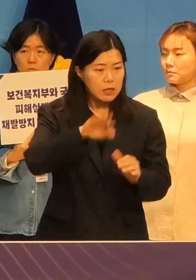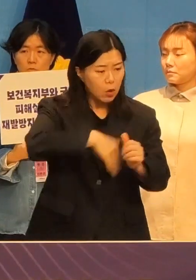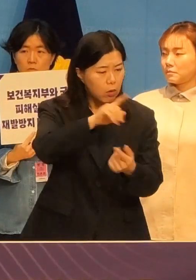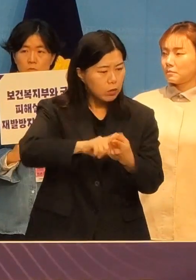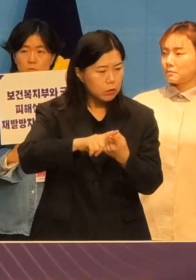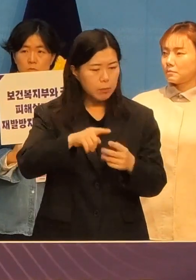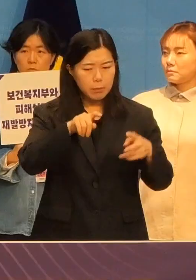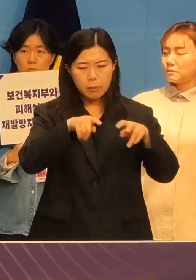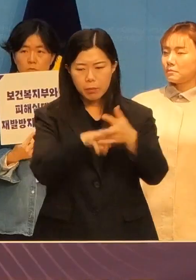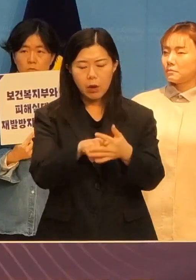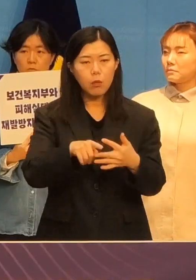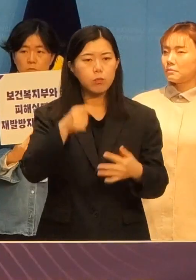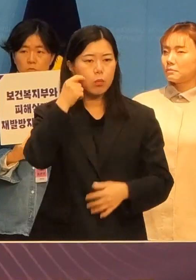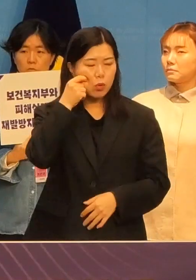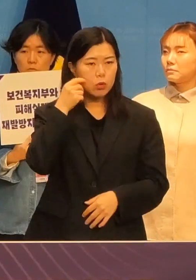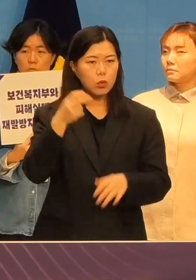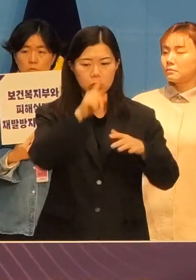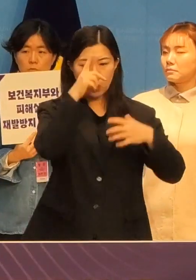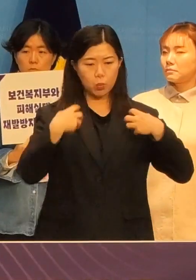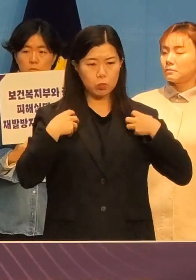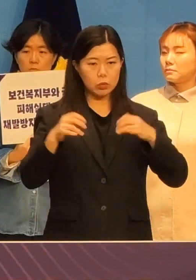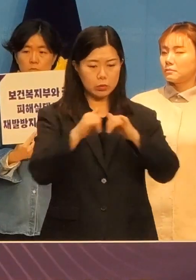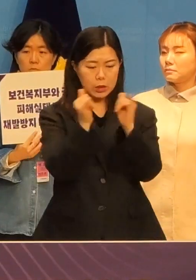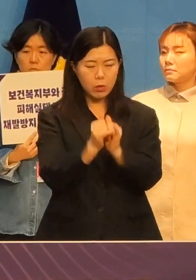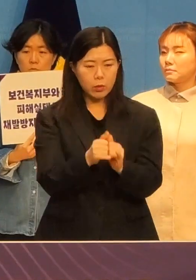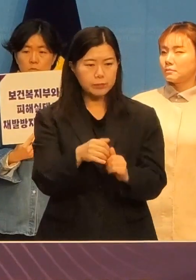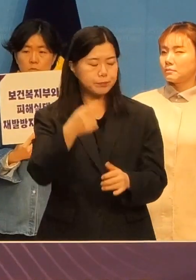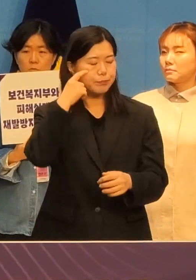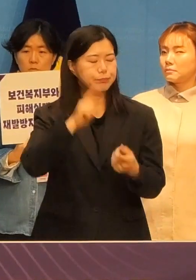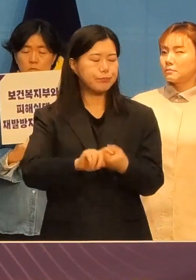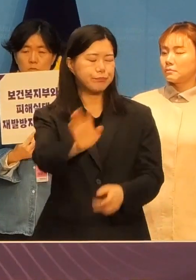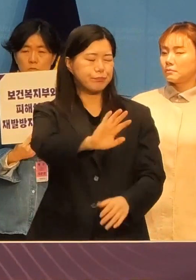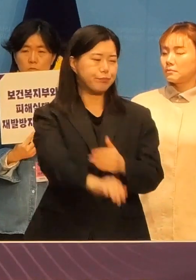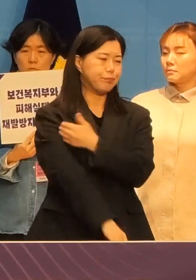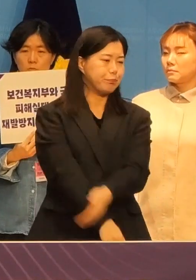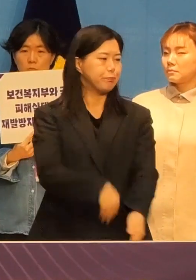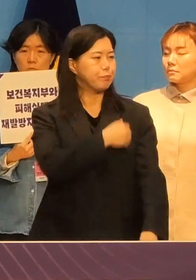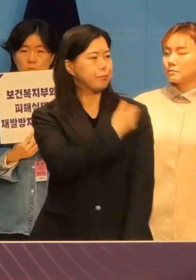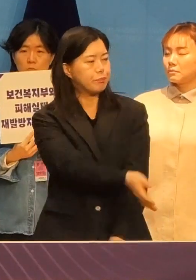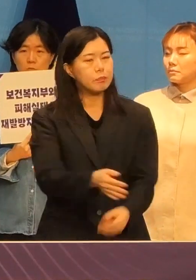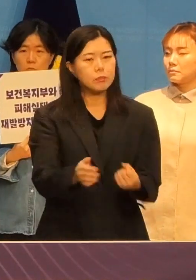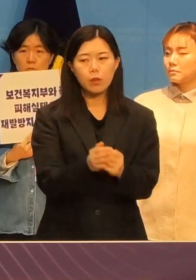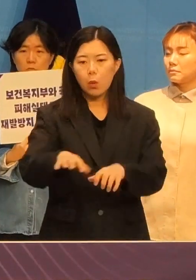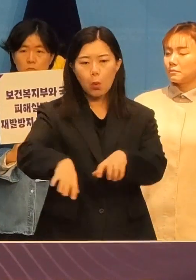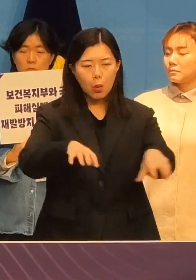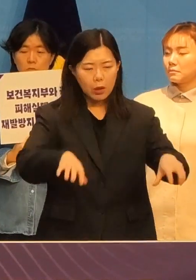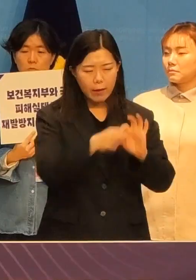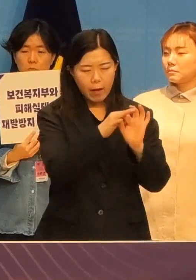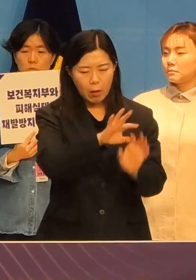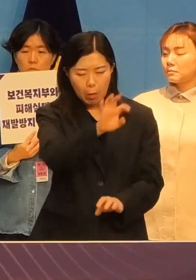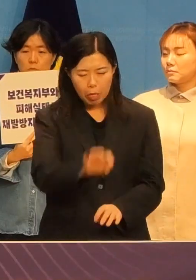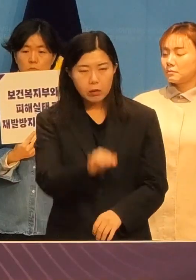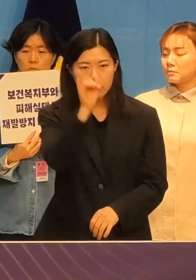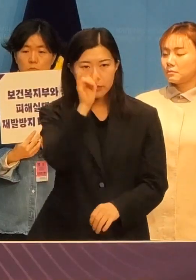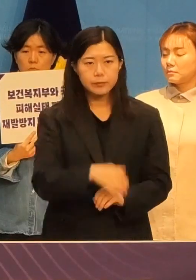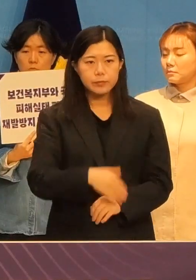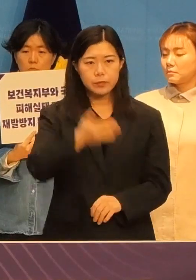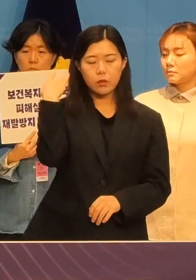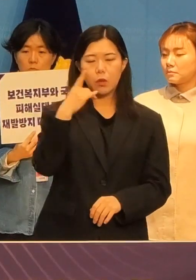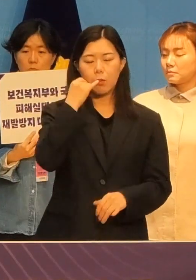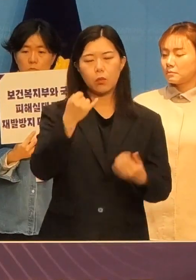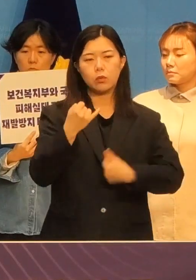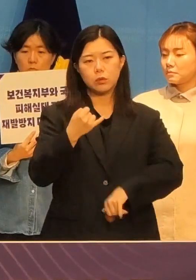않았으며 정부와 사회의 무관심 속에서 지금까지 곳곳에서 계속되고 있습니다. 과거 모자보건법